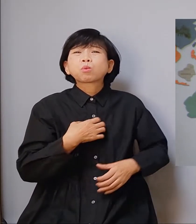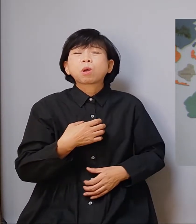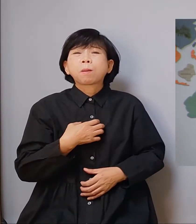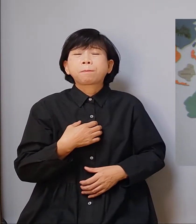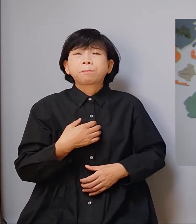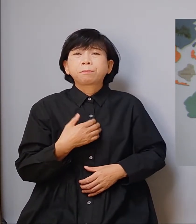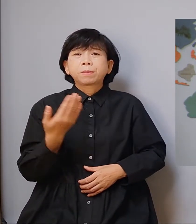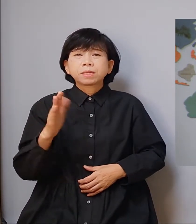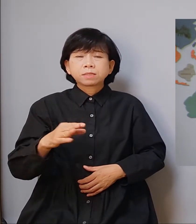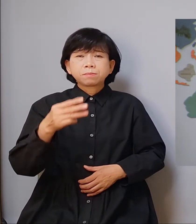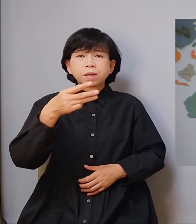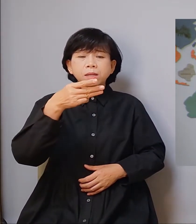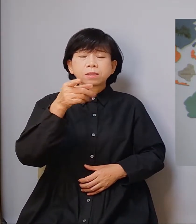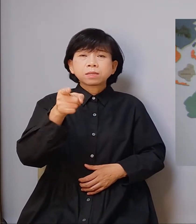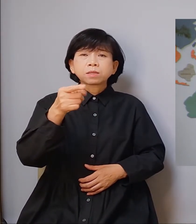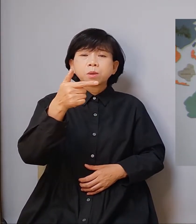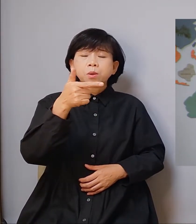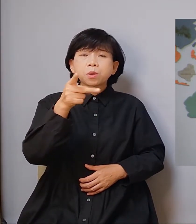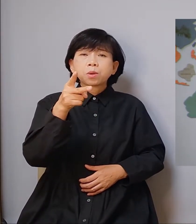않을까요?